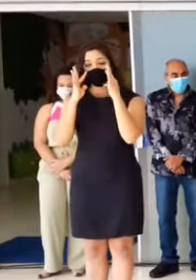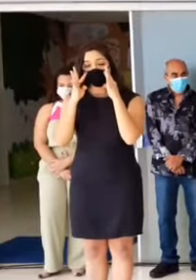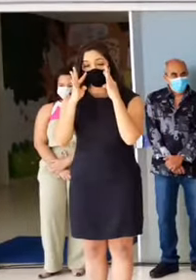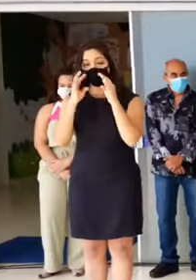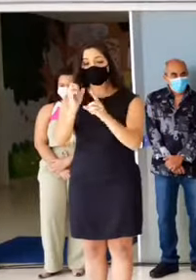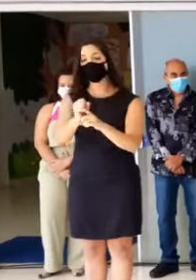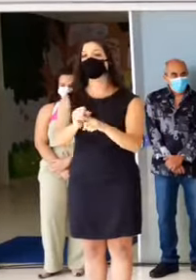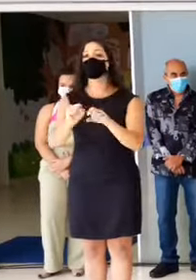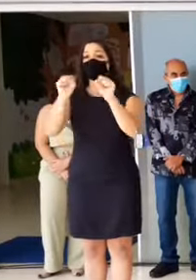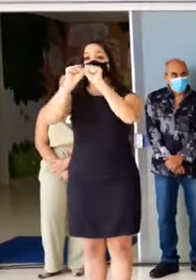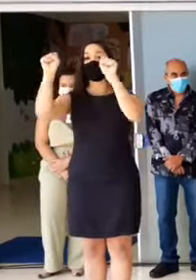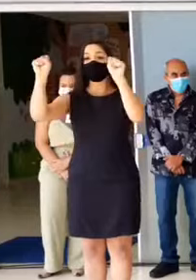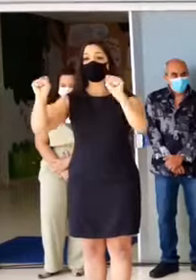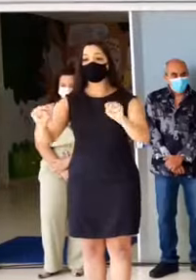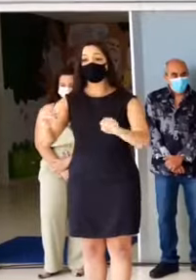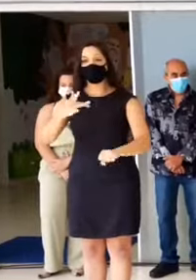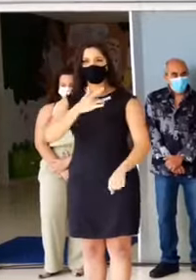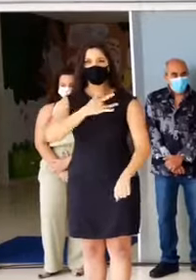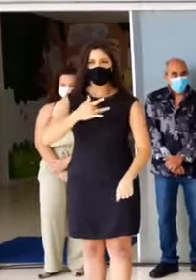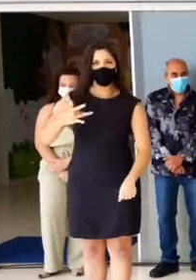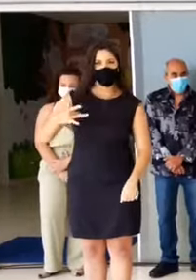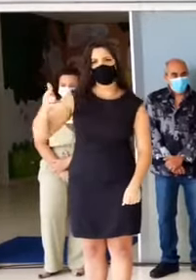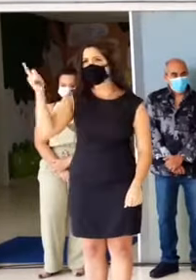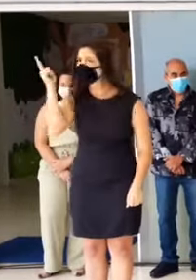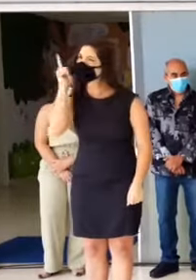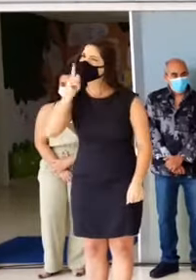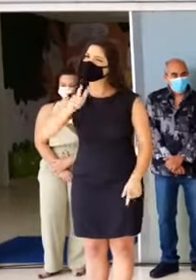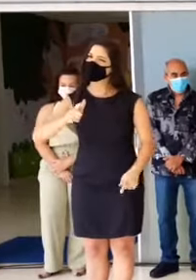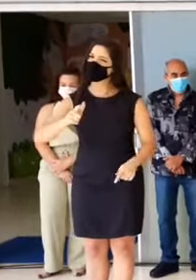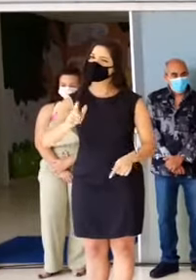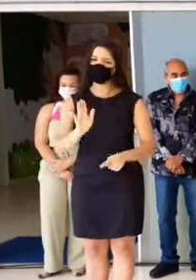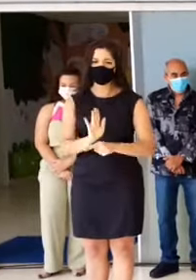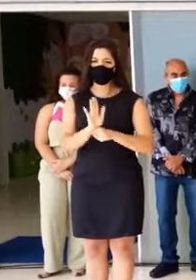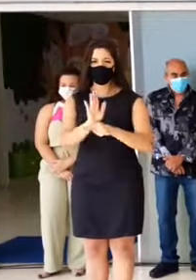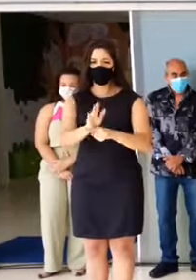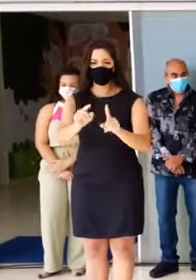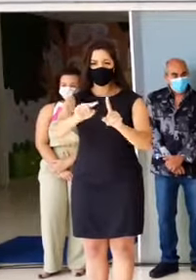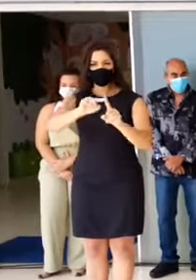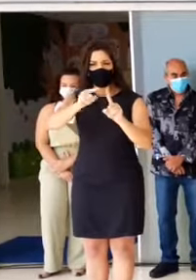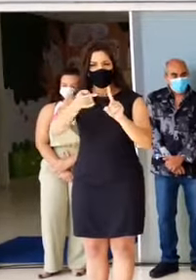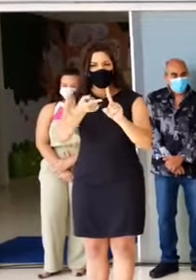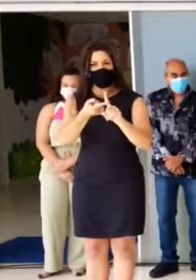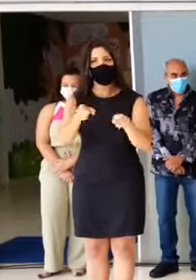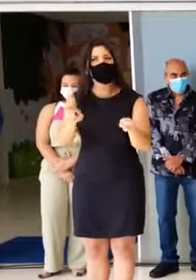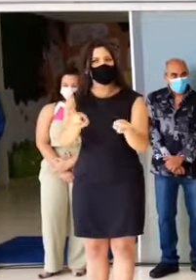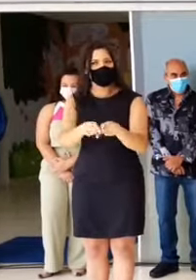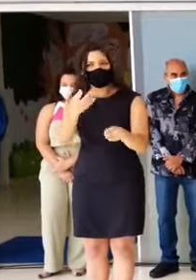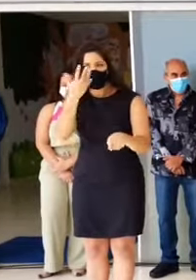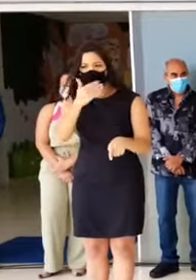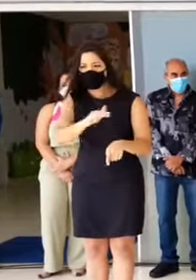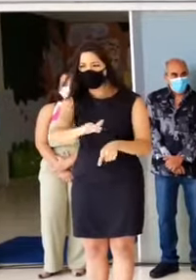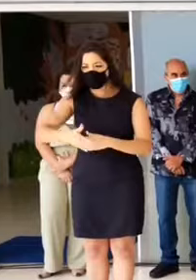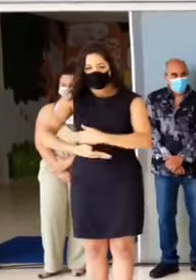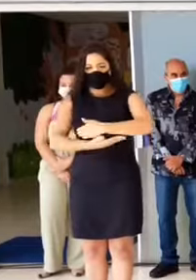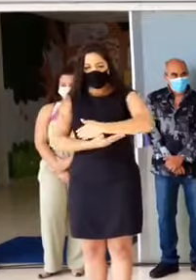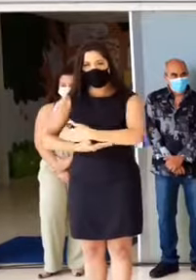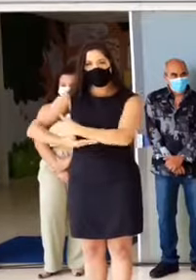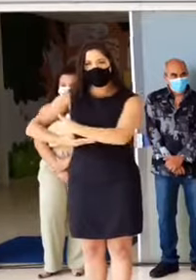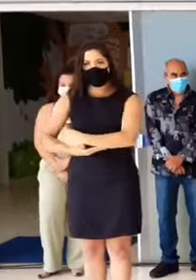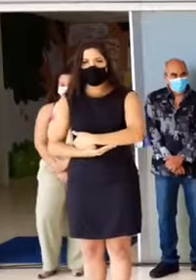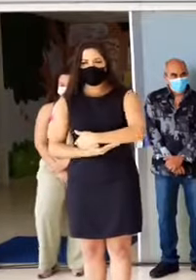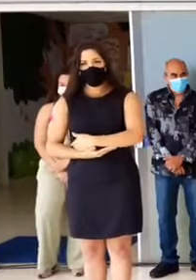saúde que não consegue dar respostas às gestantes e às crianças recém-nascidas